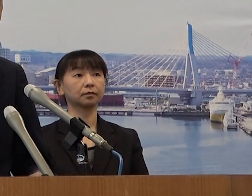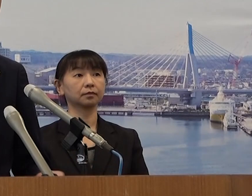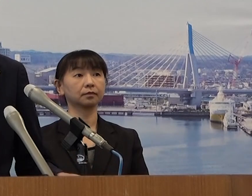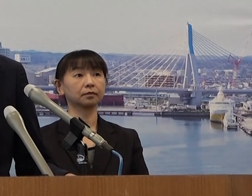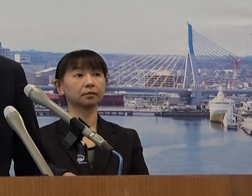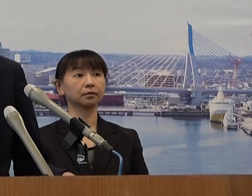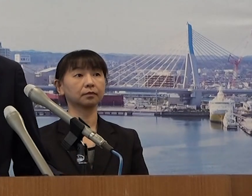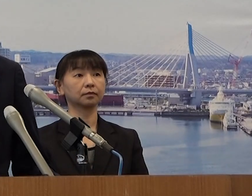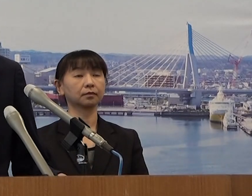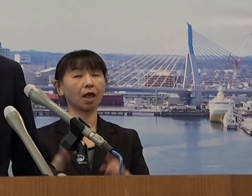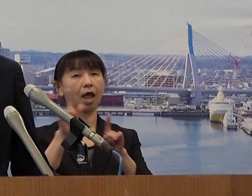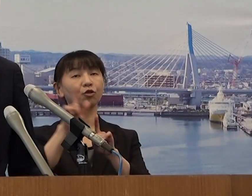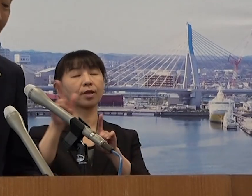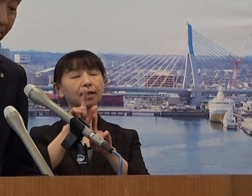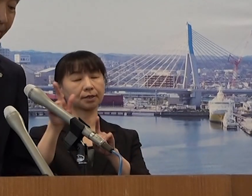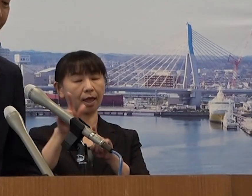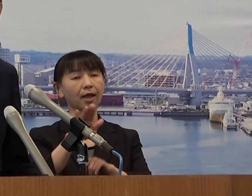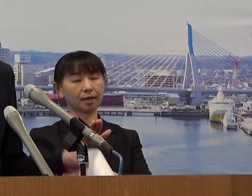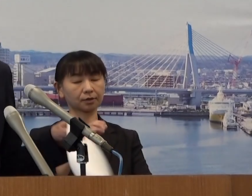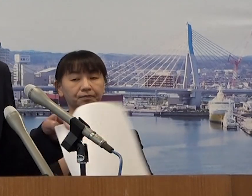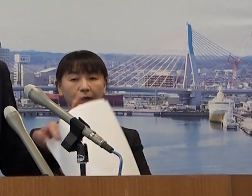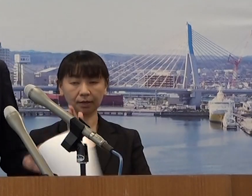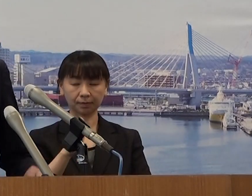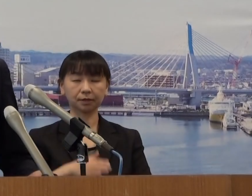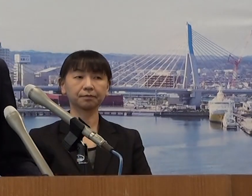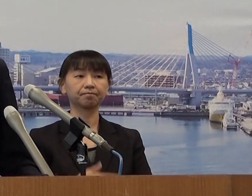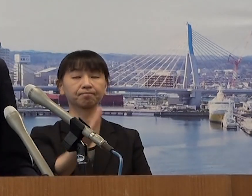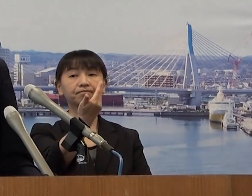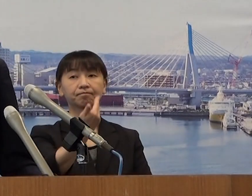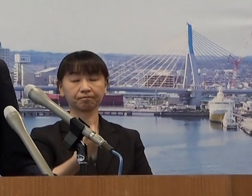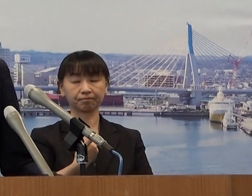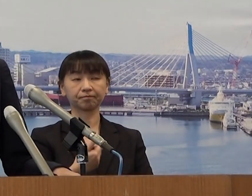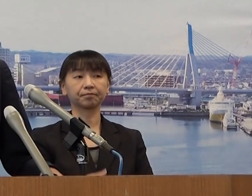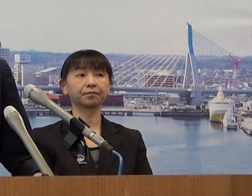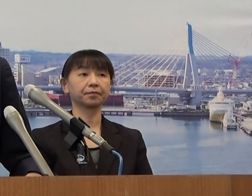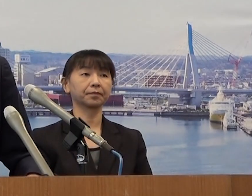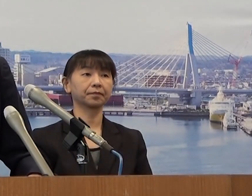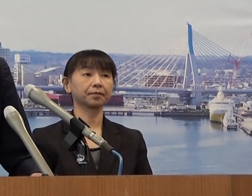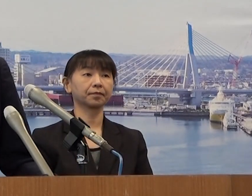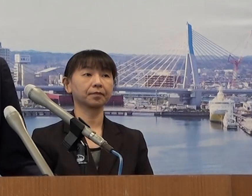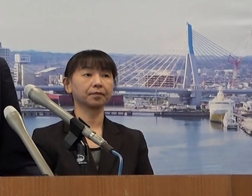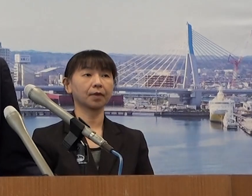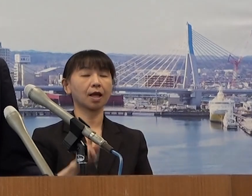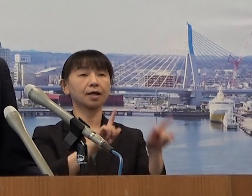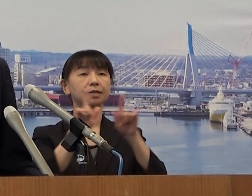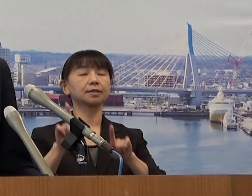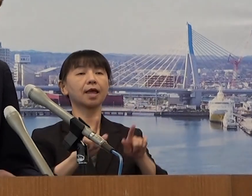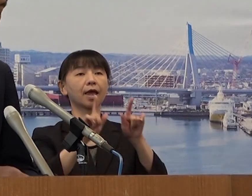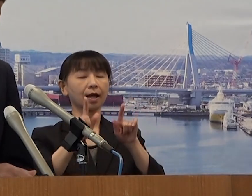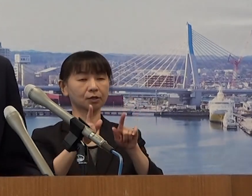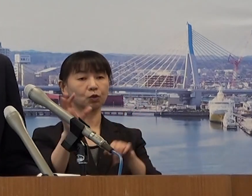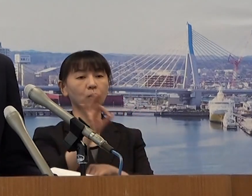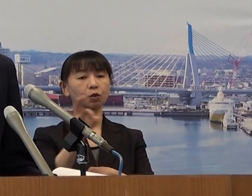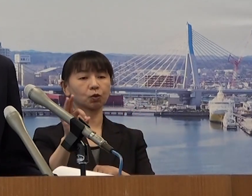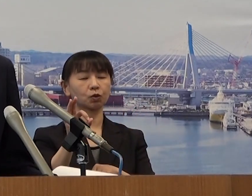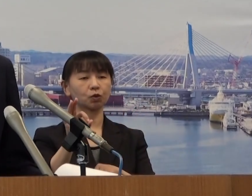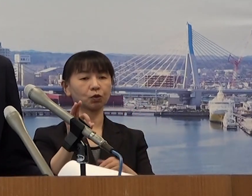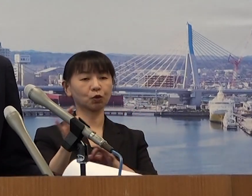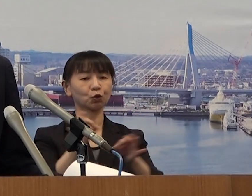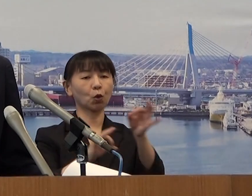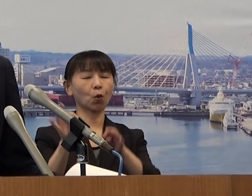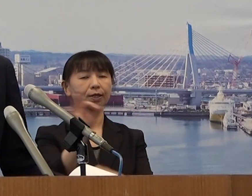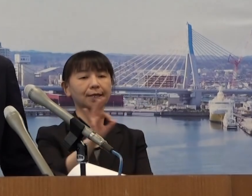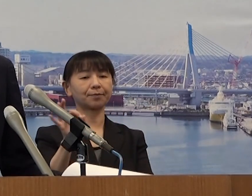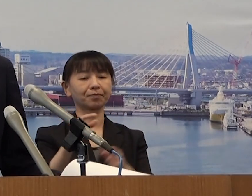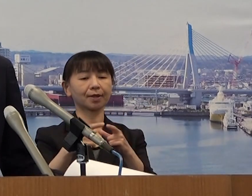すみません、NHK の早瀬と言います、 はい、 お願いします。 はい、よろしくお願いします。 生活商品券事業についてなんですけれども、はい、